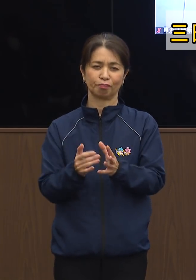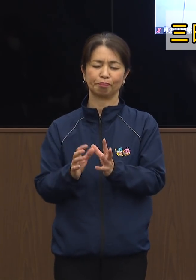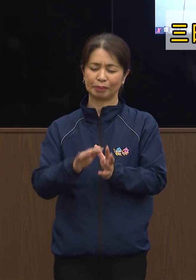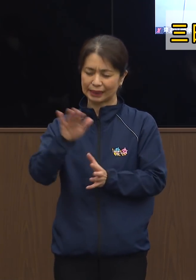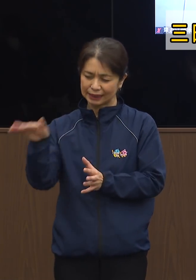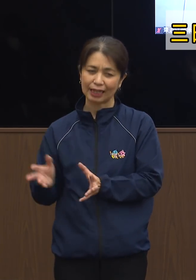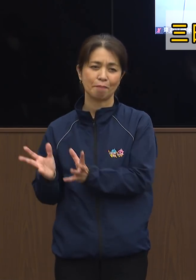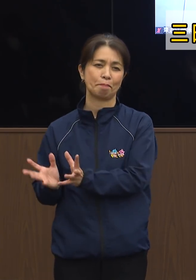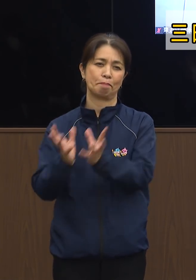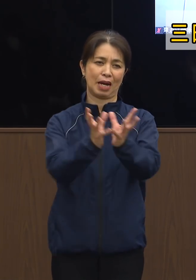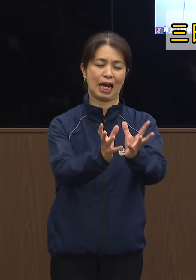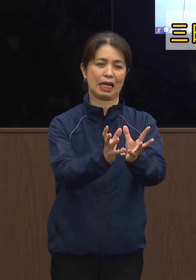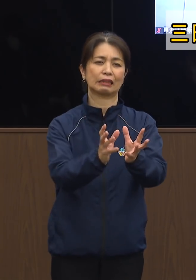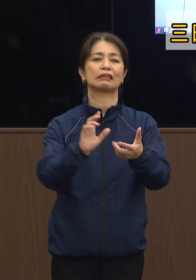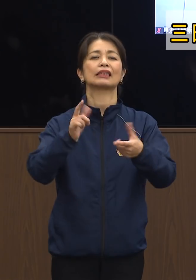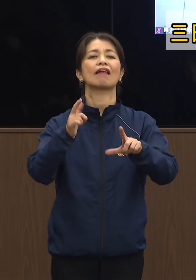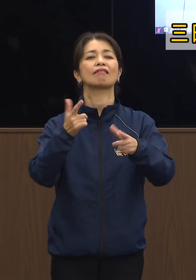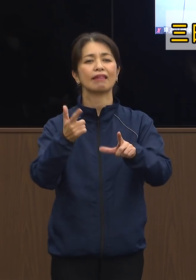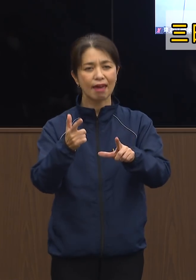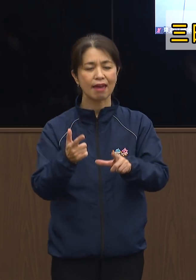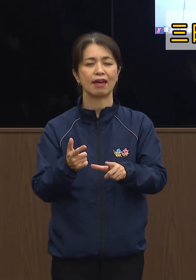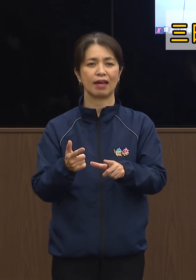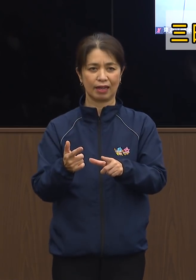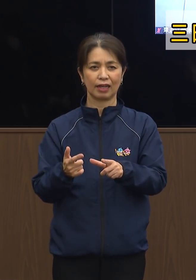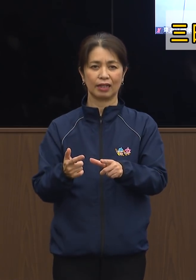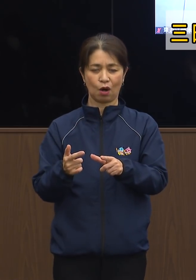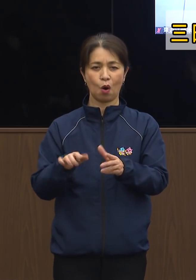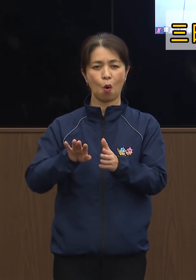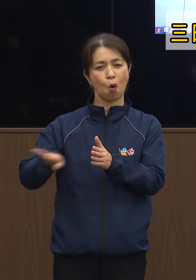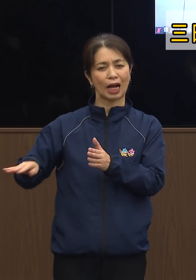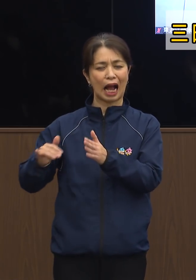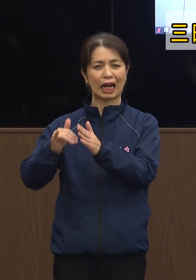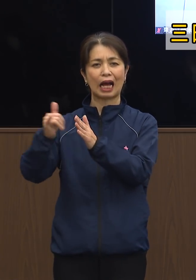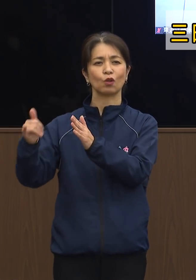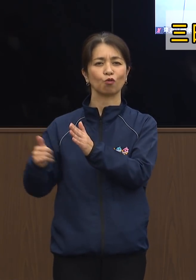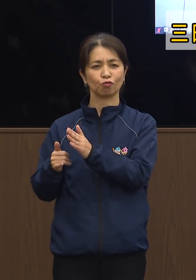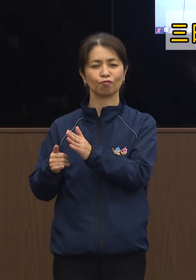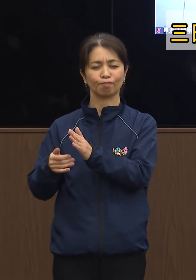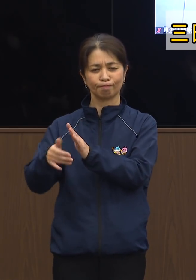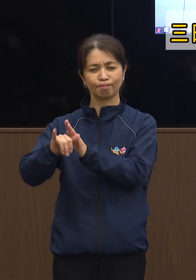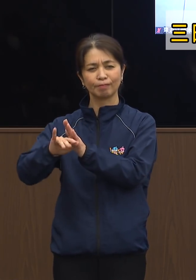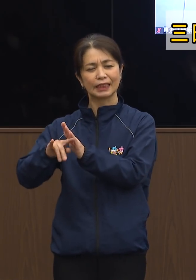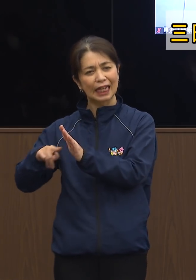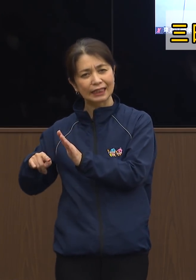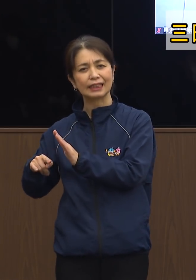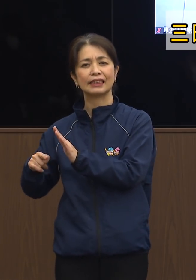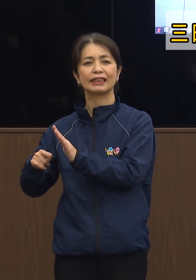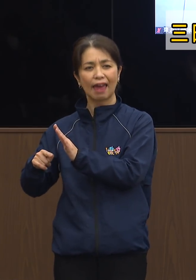く一人で買い物に出かけ済ませると、